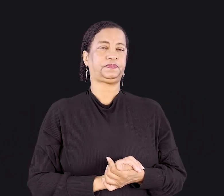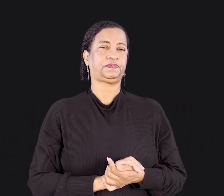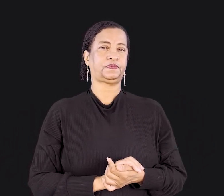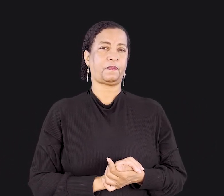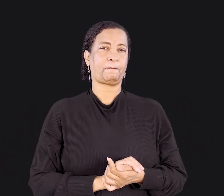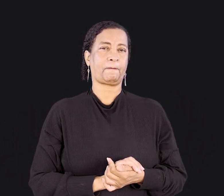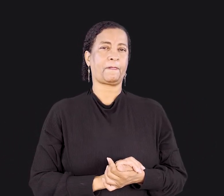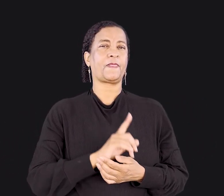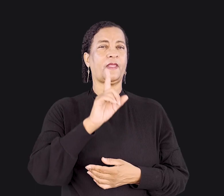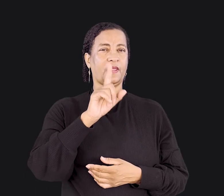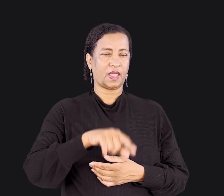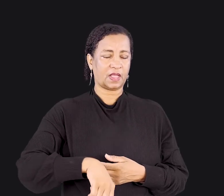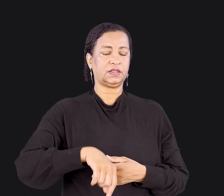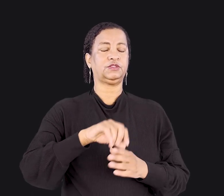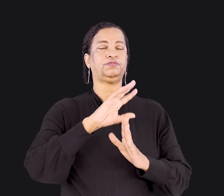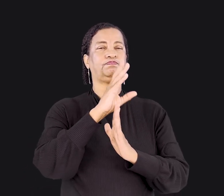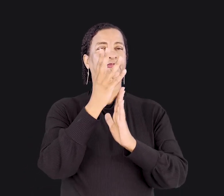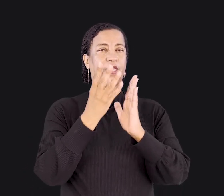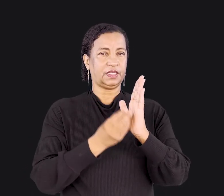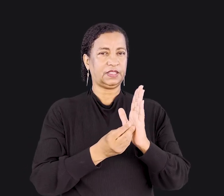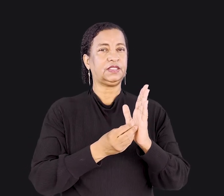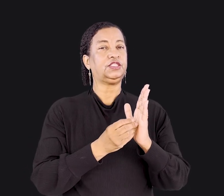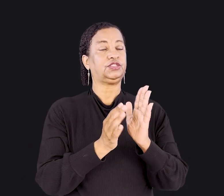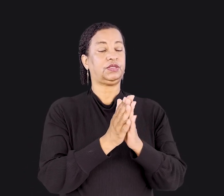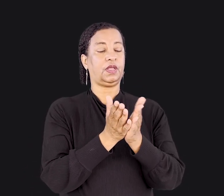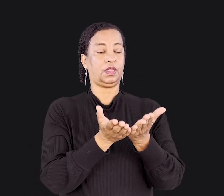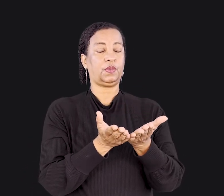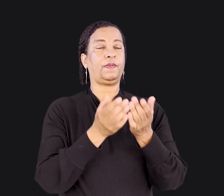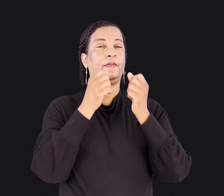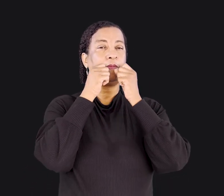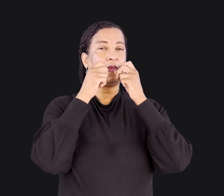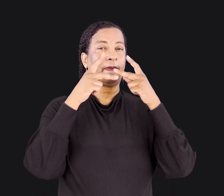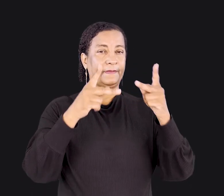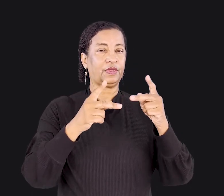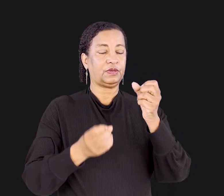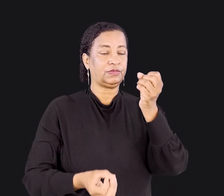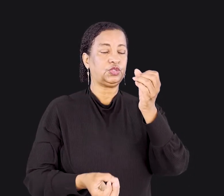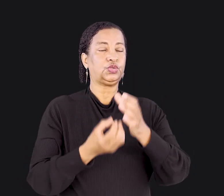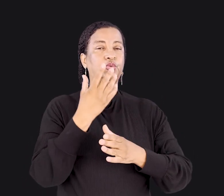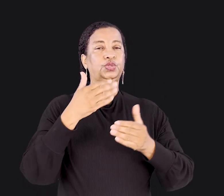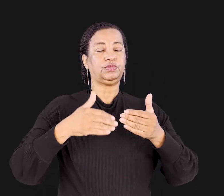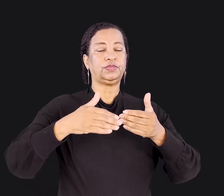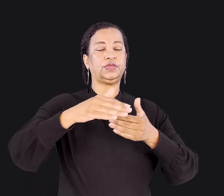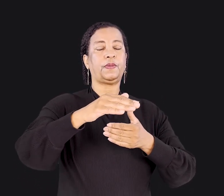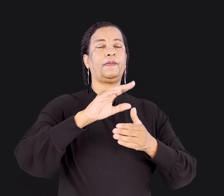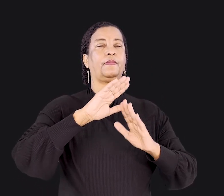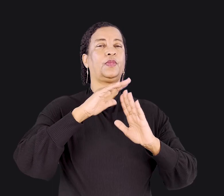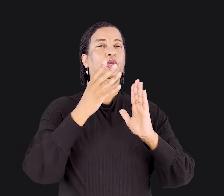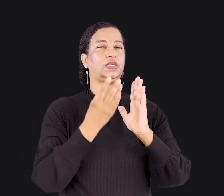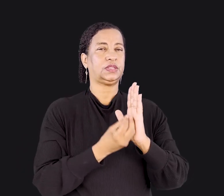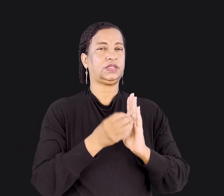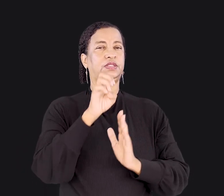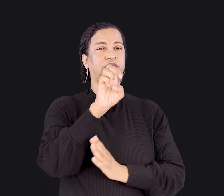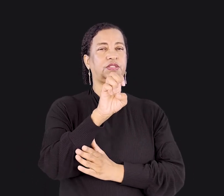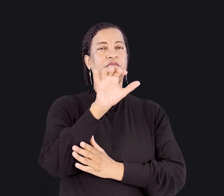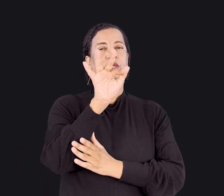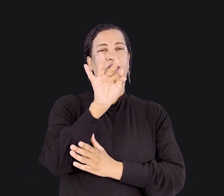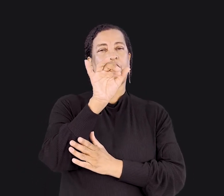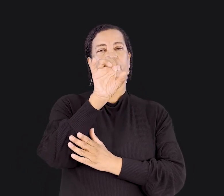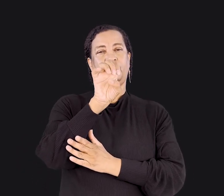Laodiceia. Estas são as igrejas citadas no livro do Apocalipse e surgiram a partir da igreja de Éfeso. O seminário de Paulo deve